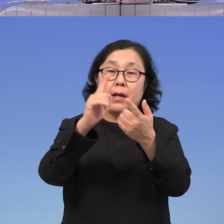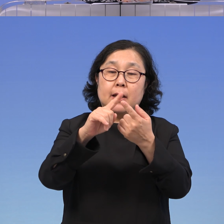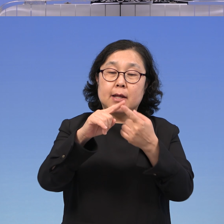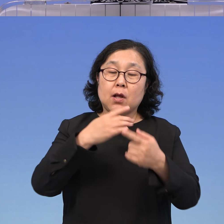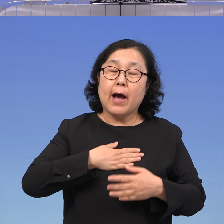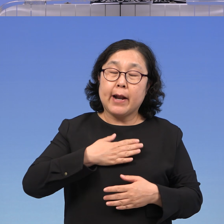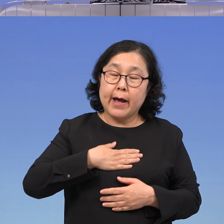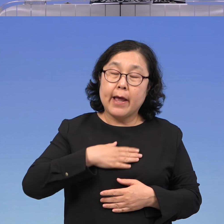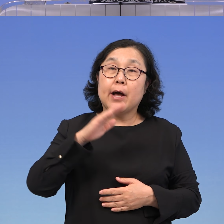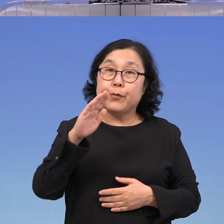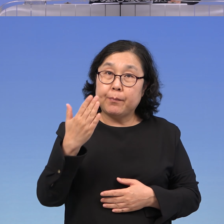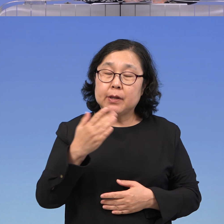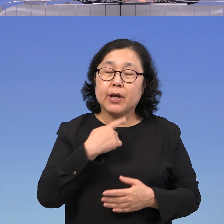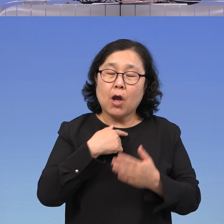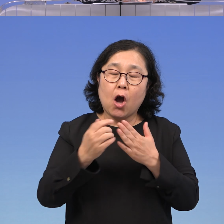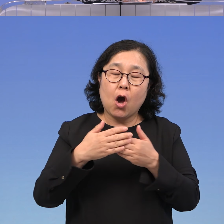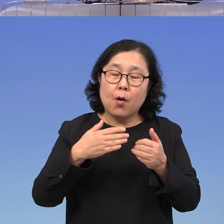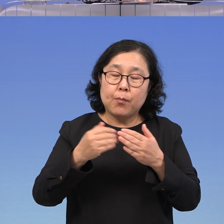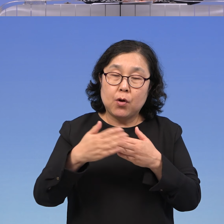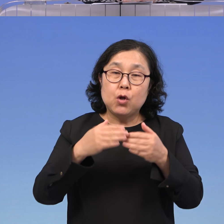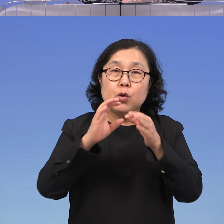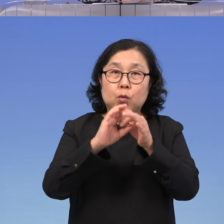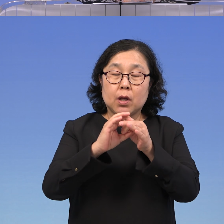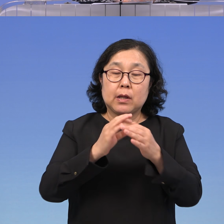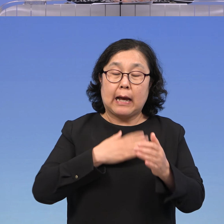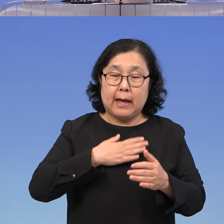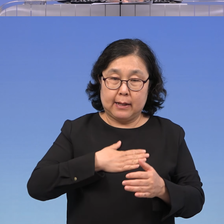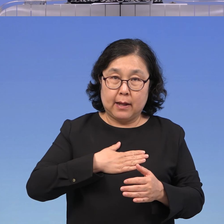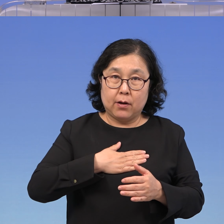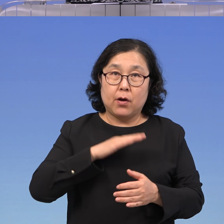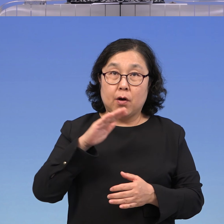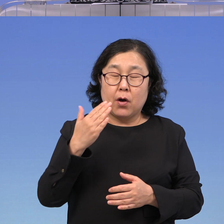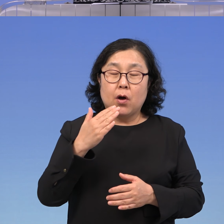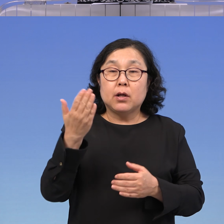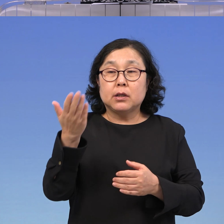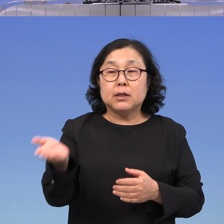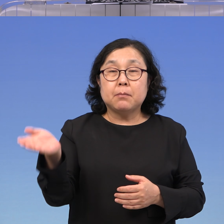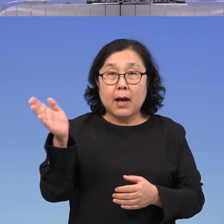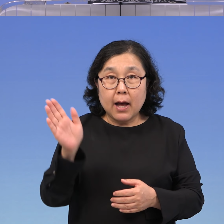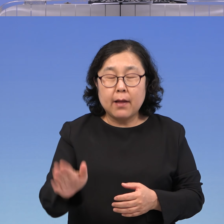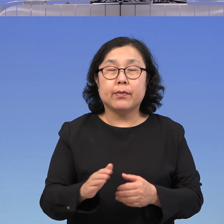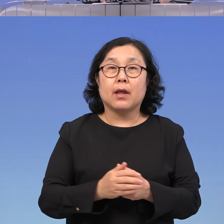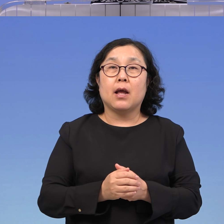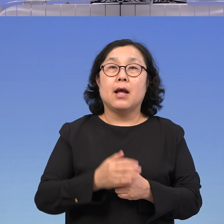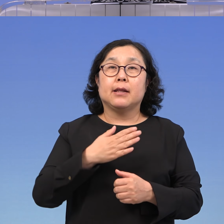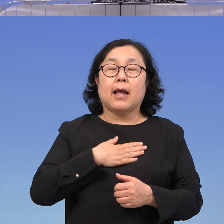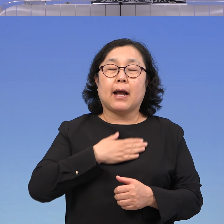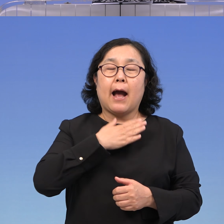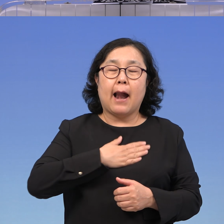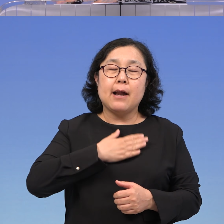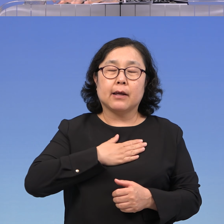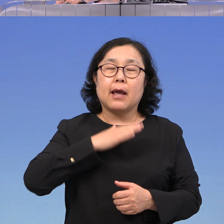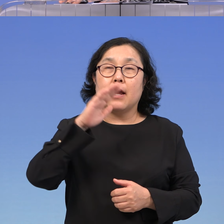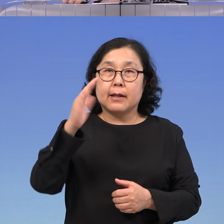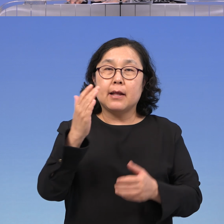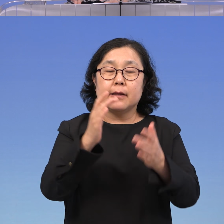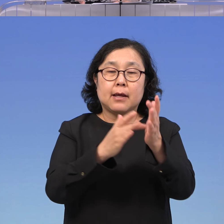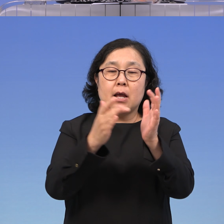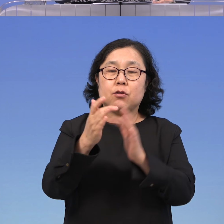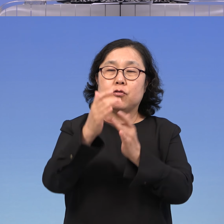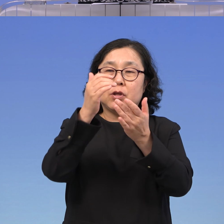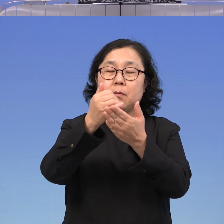합니다 경험으로 급우 알아야 합니다 그러나 더 중요한 것은 내가 알게 된 그 예수 그리스도의 대한 지식이